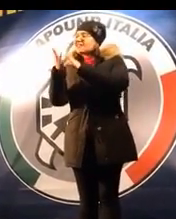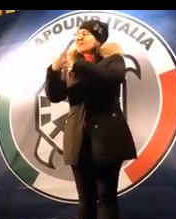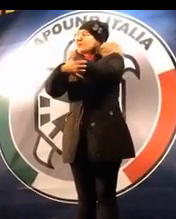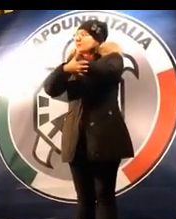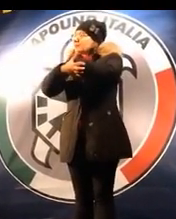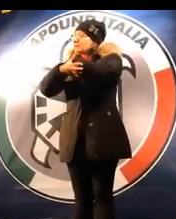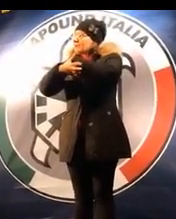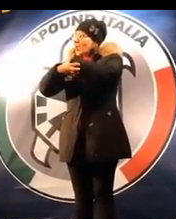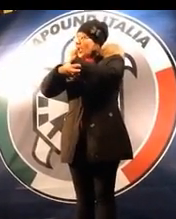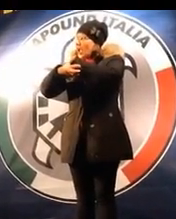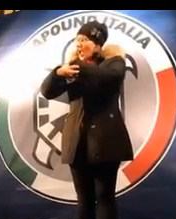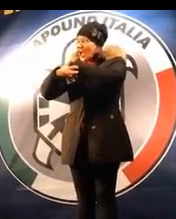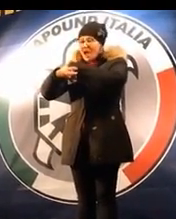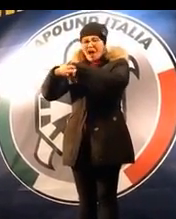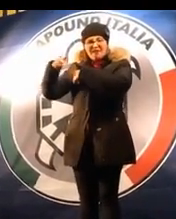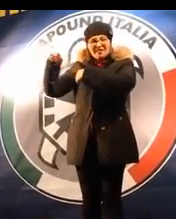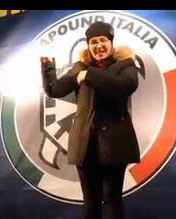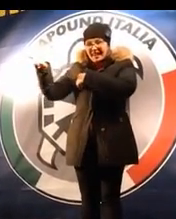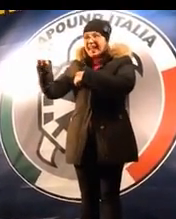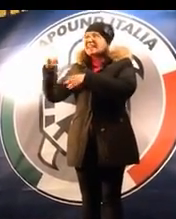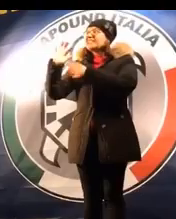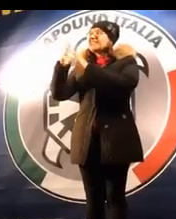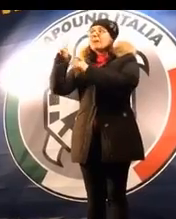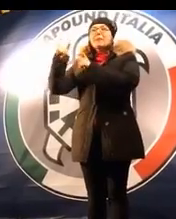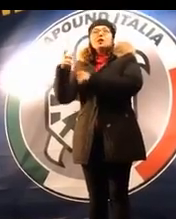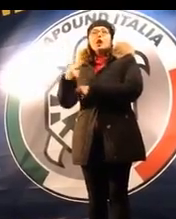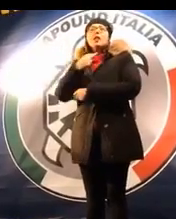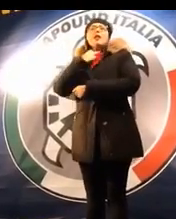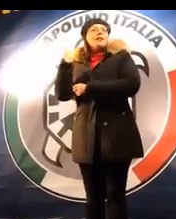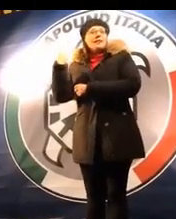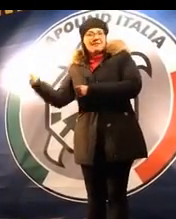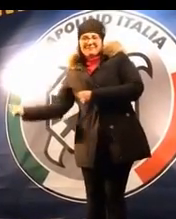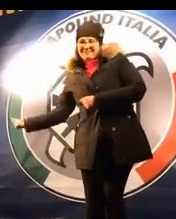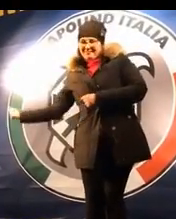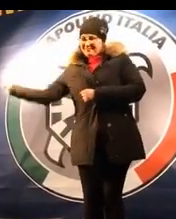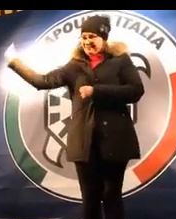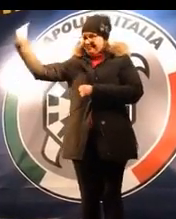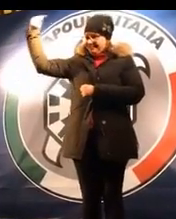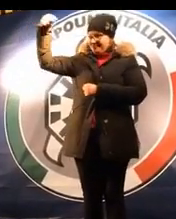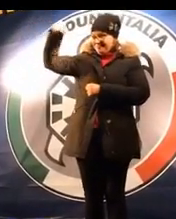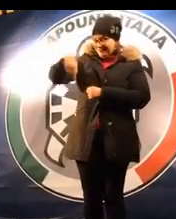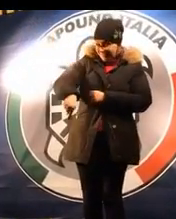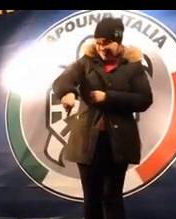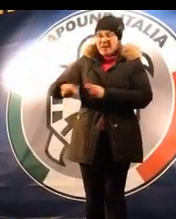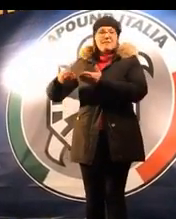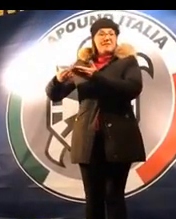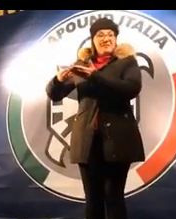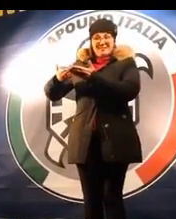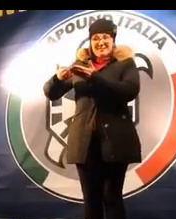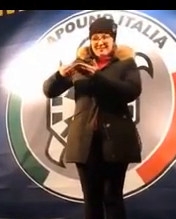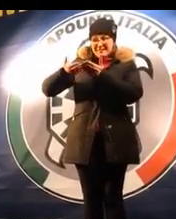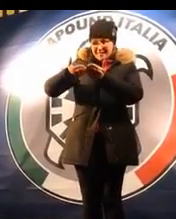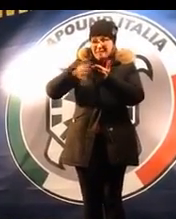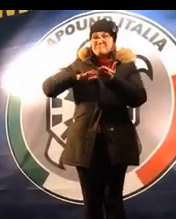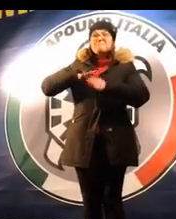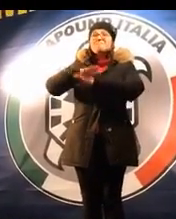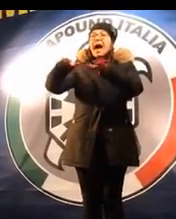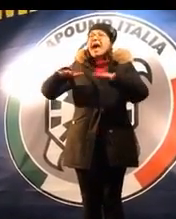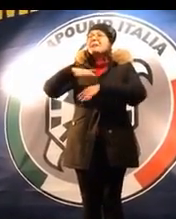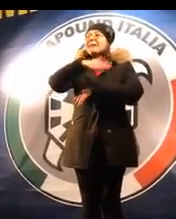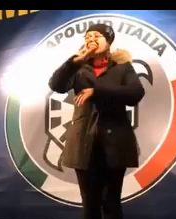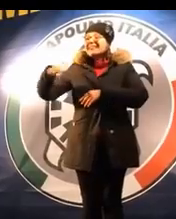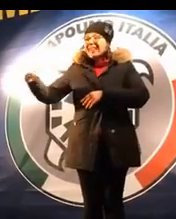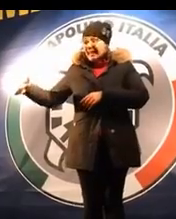persone, perché queste poi impoverite attraversano il Mediterraneo e quando sono in mezzo al mare e chiedono di essere salvate, da